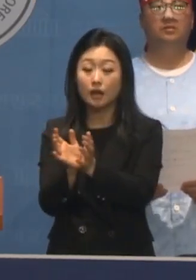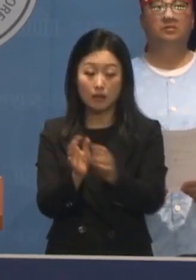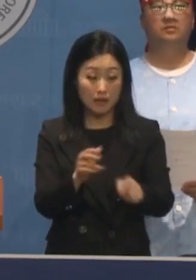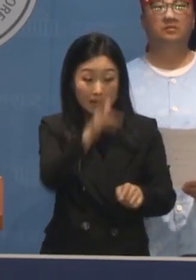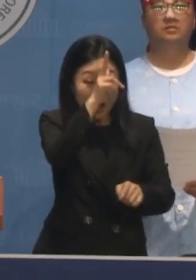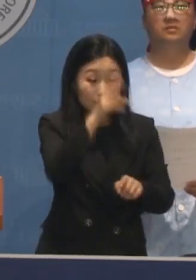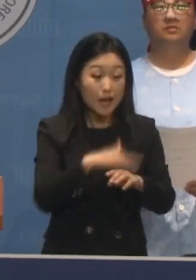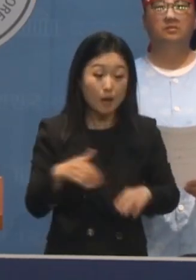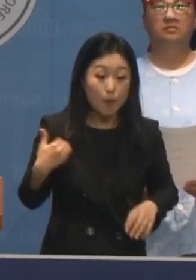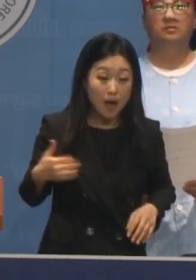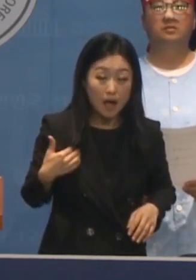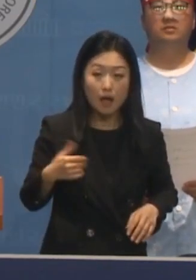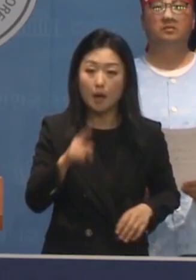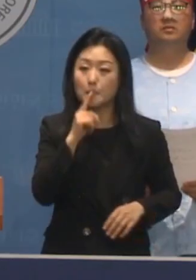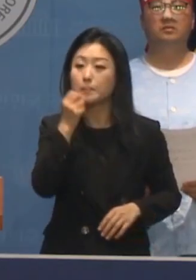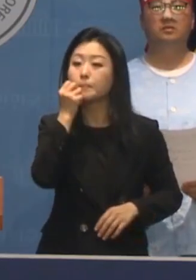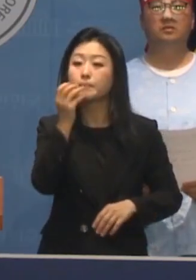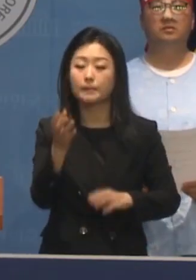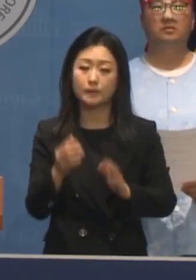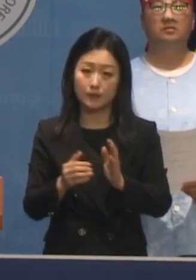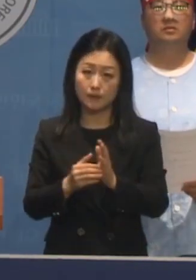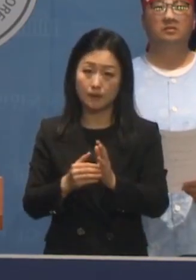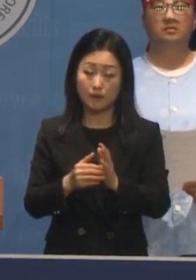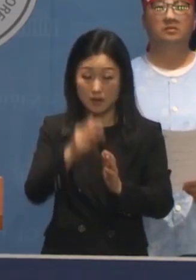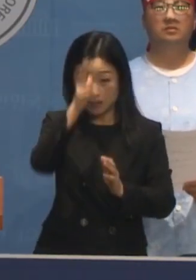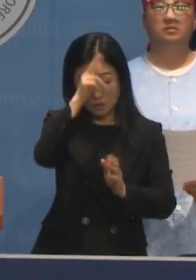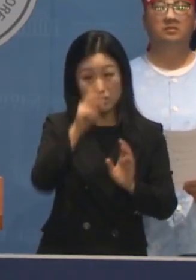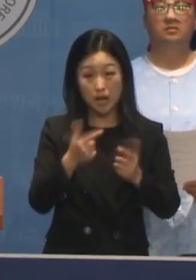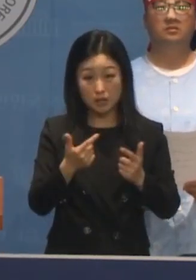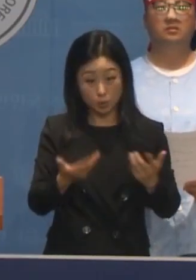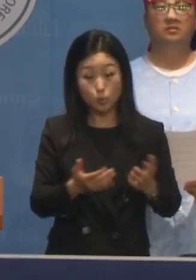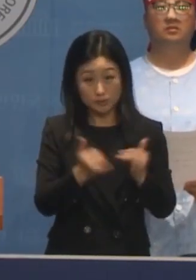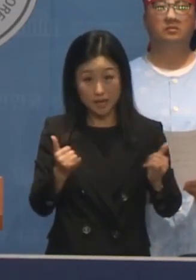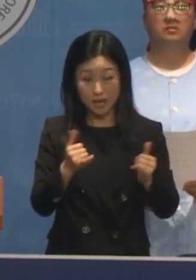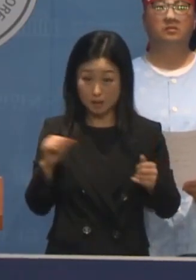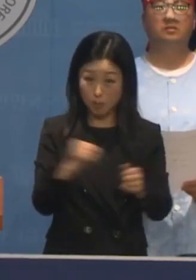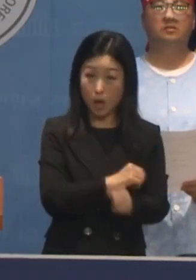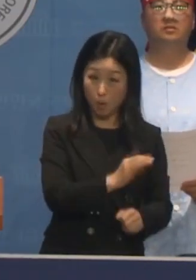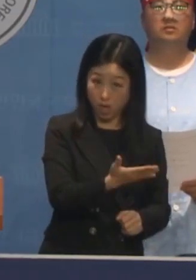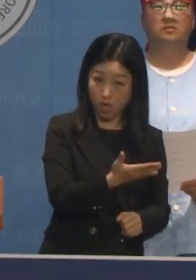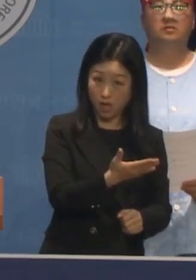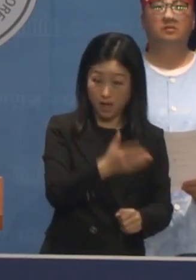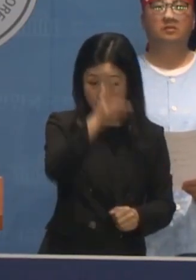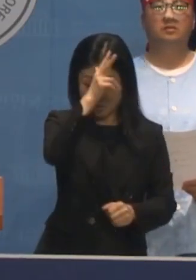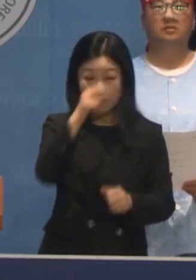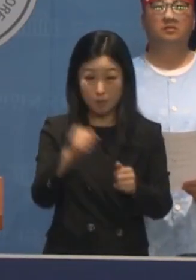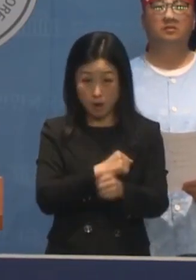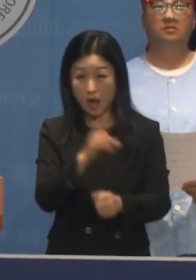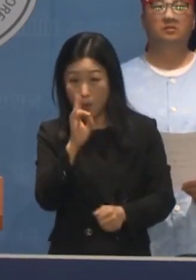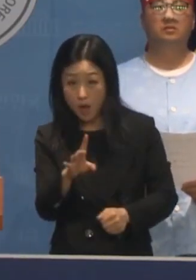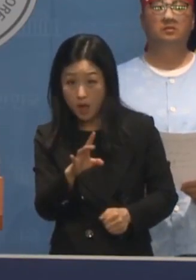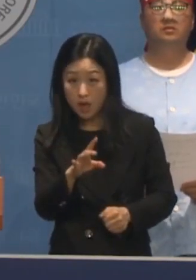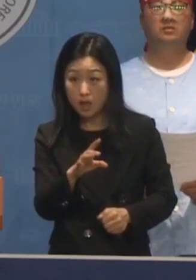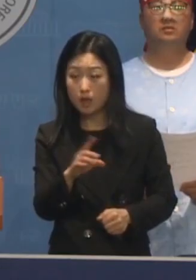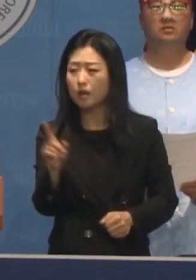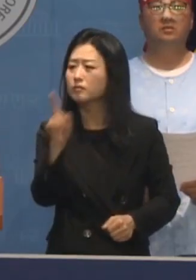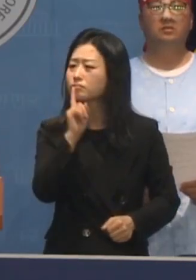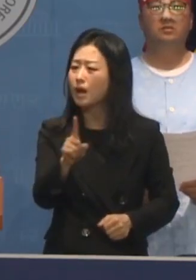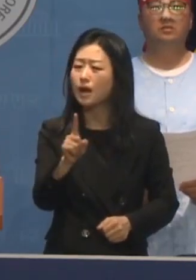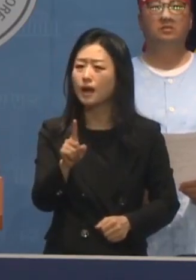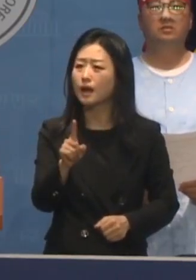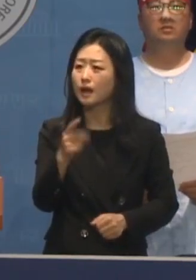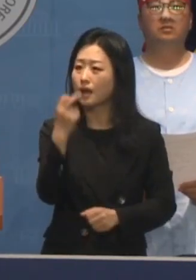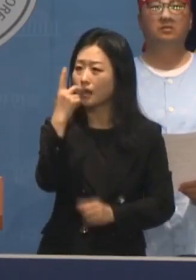줄 몰랐다고 진술했다. 경찰이 아닌 노동자는 폭행해도 된다는